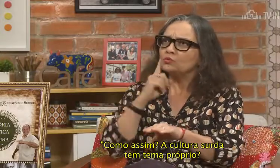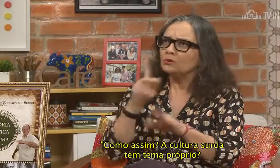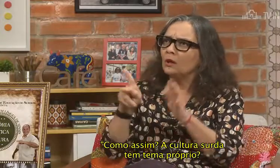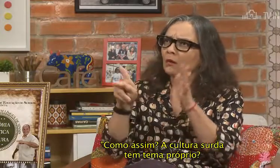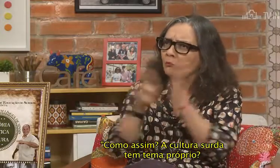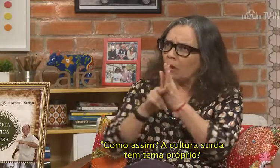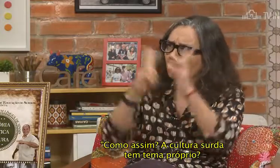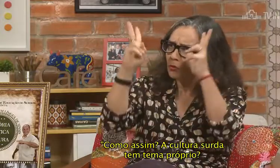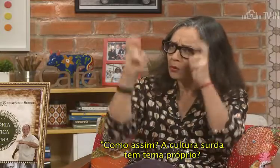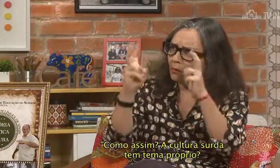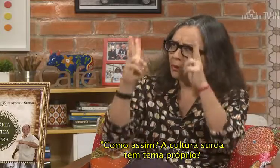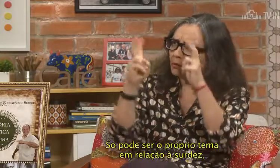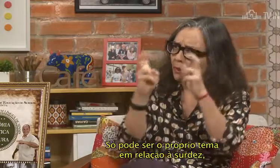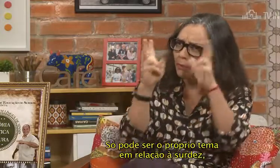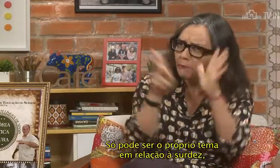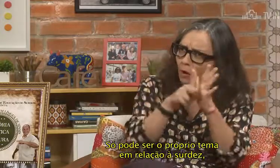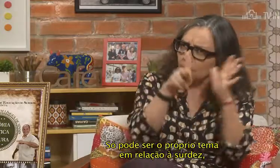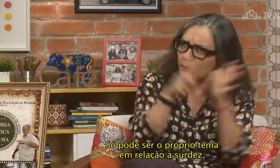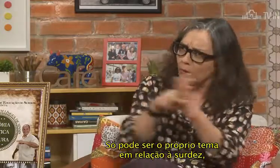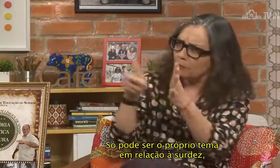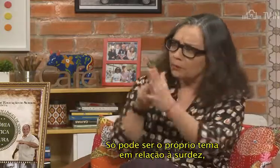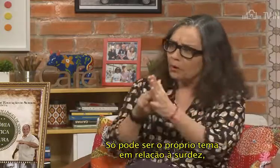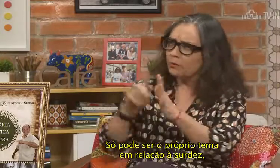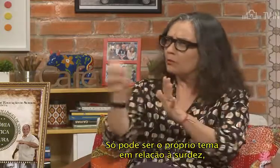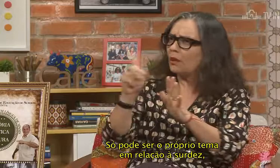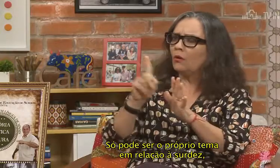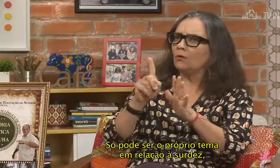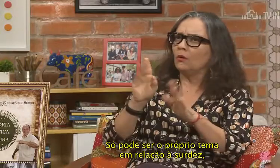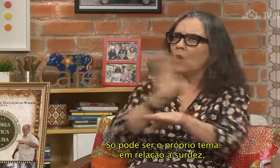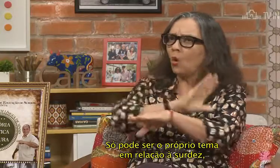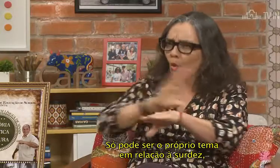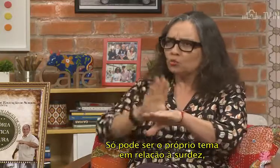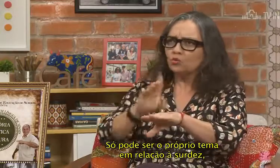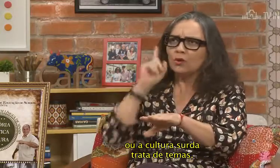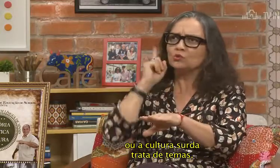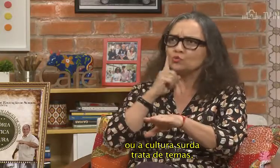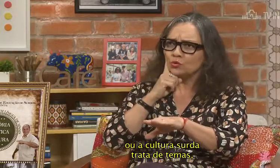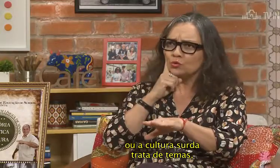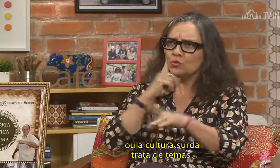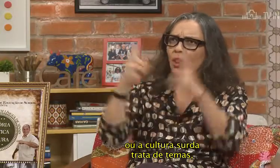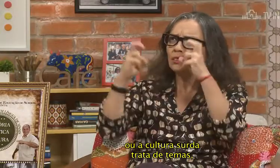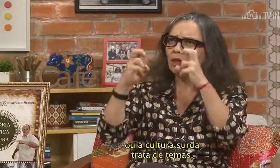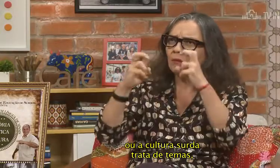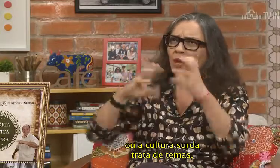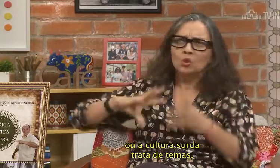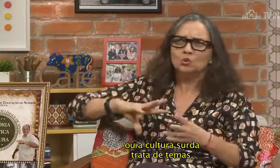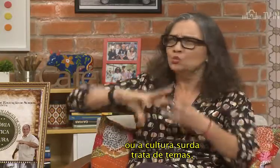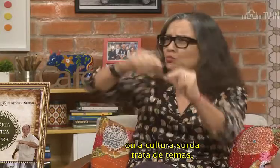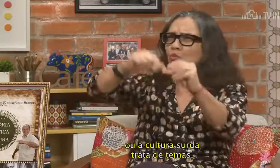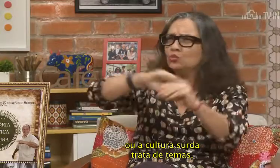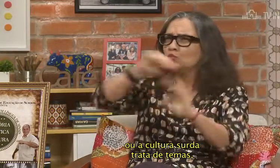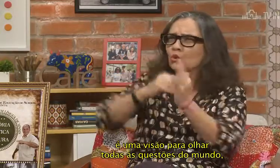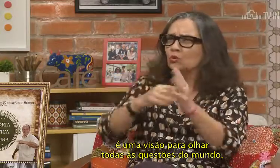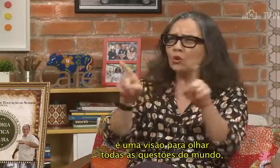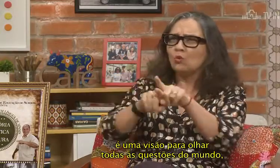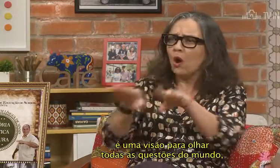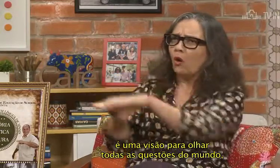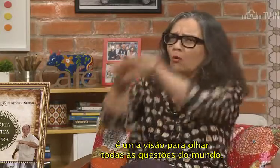surda tem tema próprio? Só pode ser próprio tema em relação à surdez? Ou a cultura surda trata de temas? É uma visão